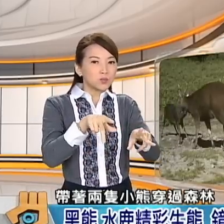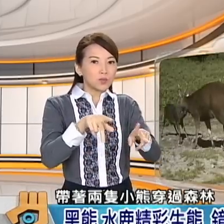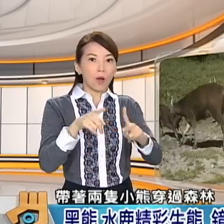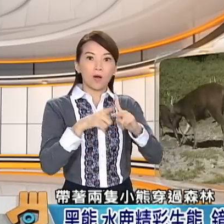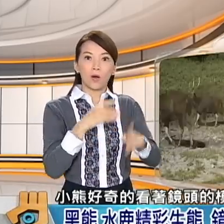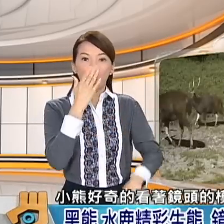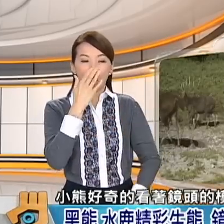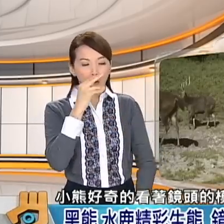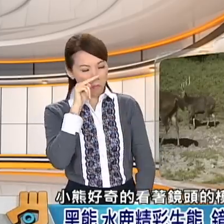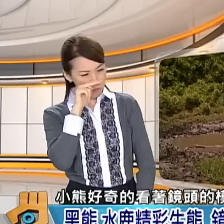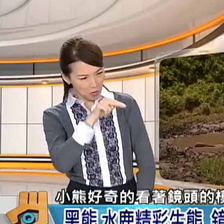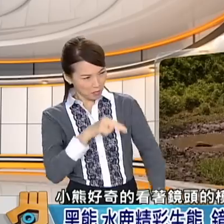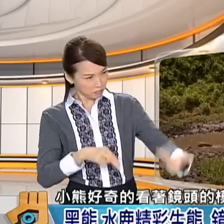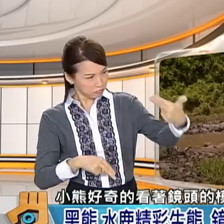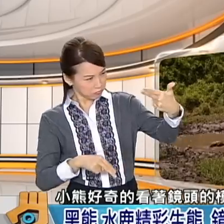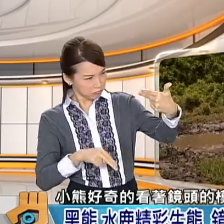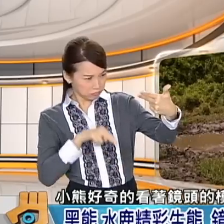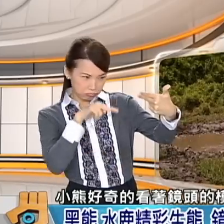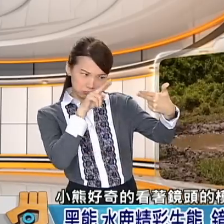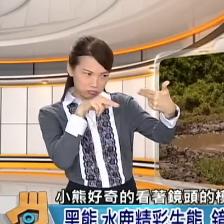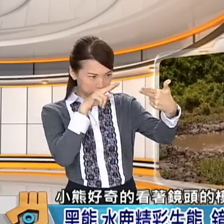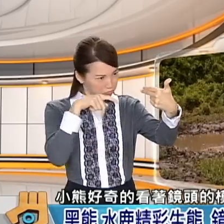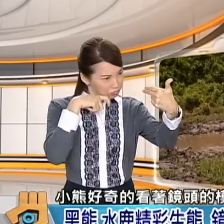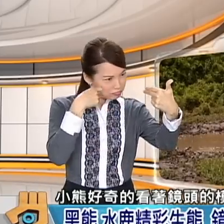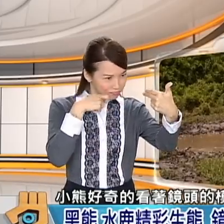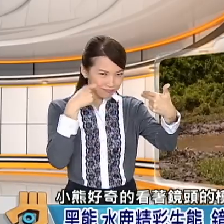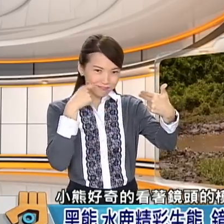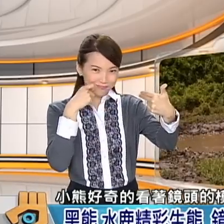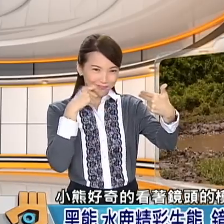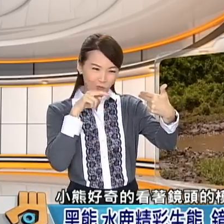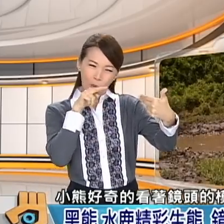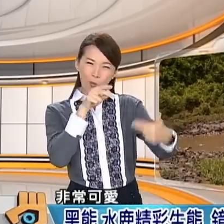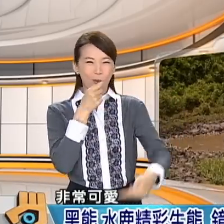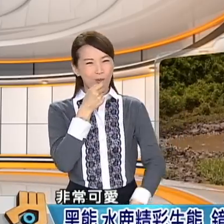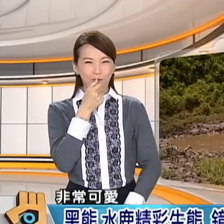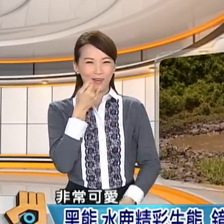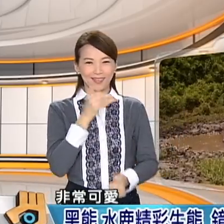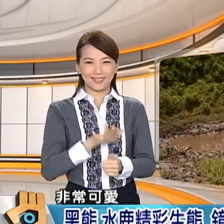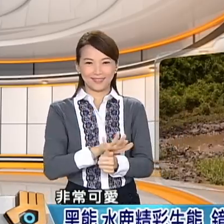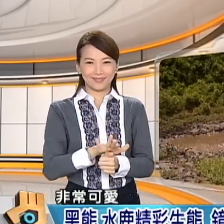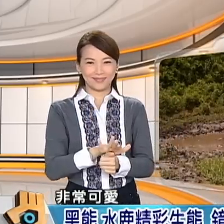林，小熊好奇的看着镜头的模样，非常可爱。